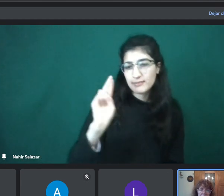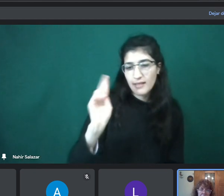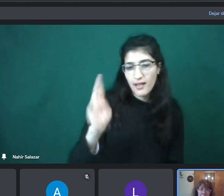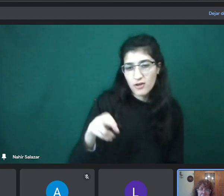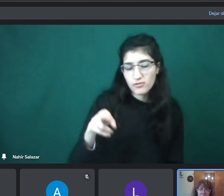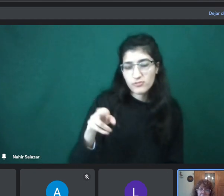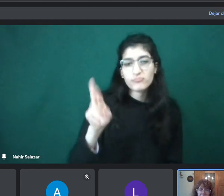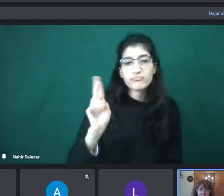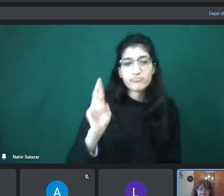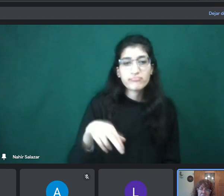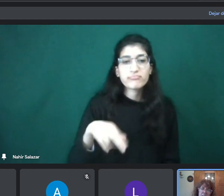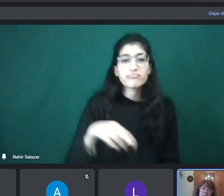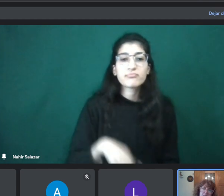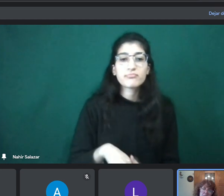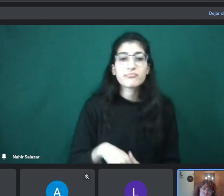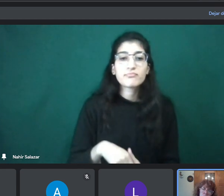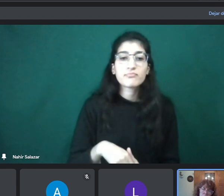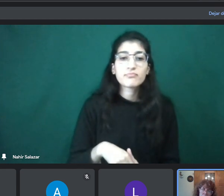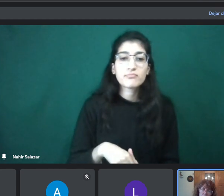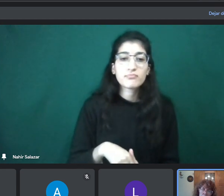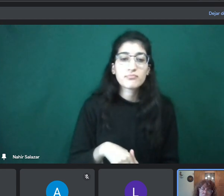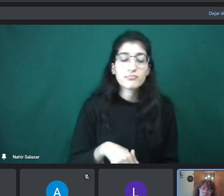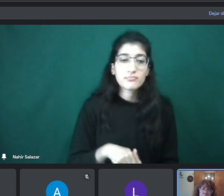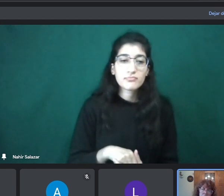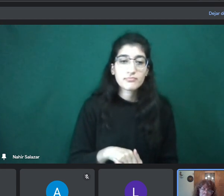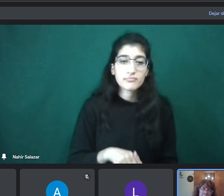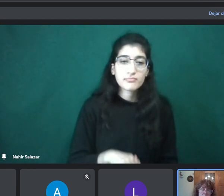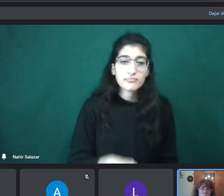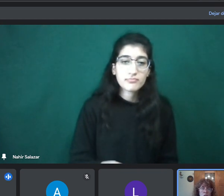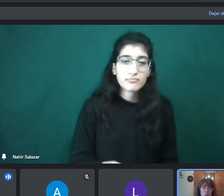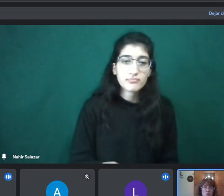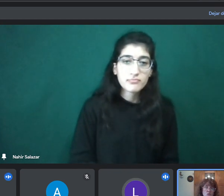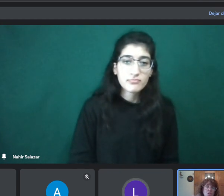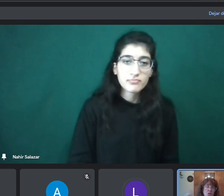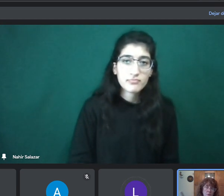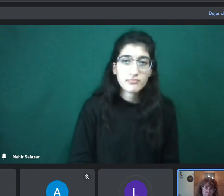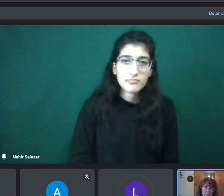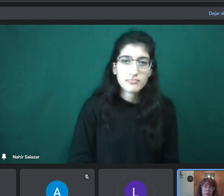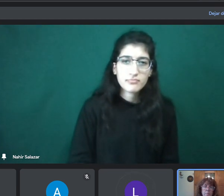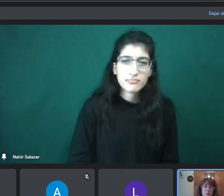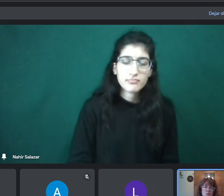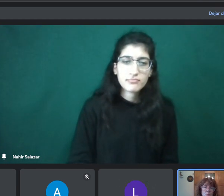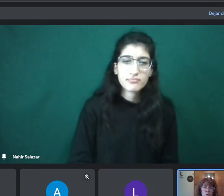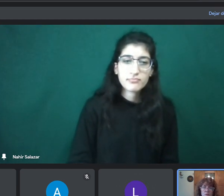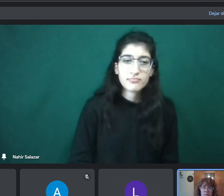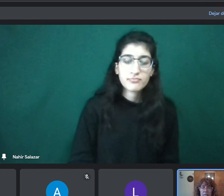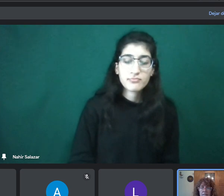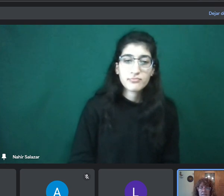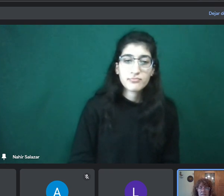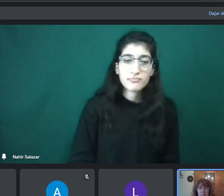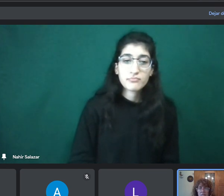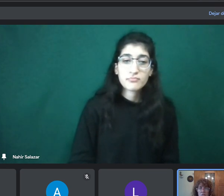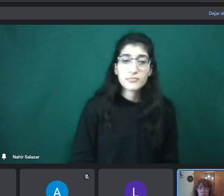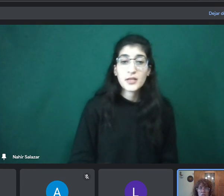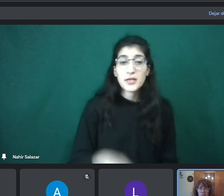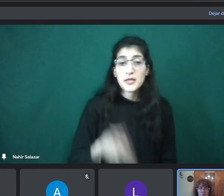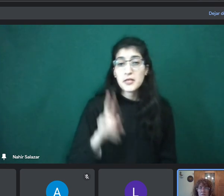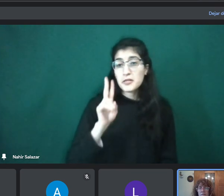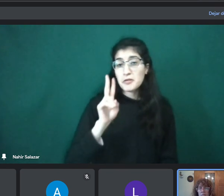área de y que encierres todo esto, ¿sí? Así como lo tengo yo, no. Pero si vos lo encerraste distinto,